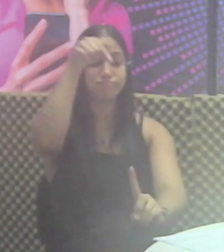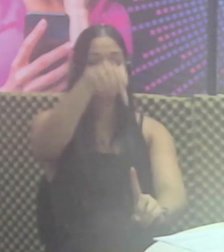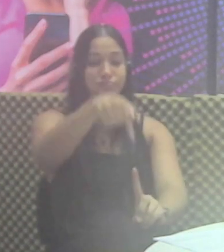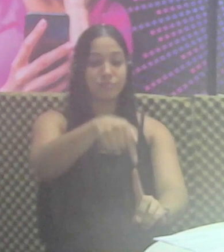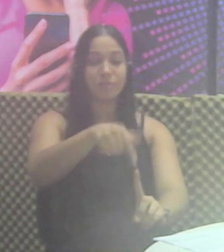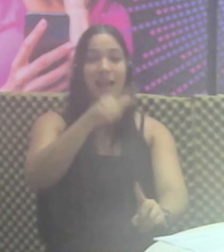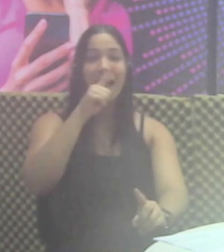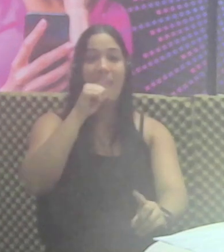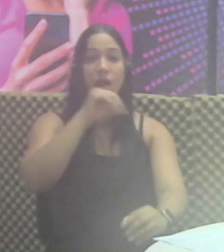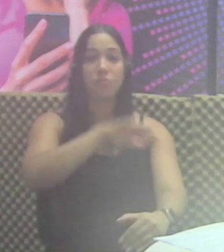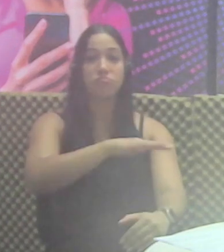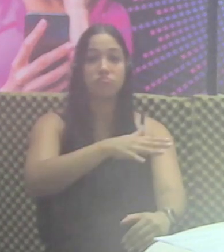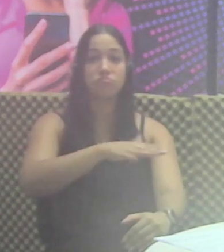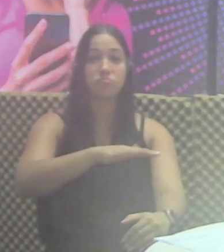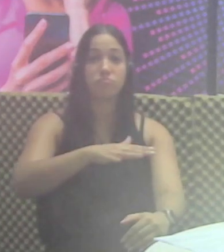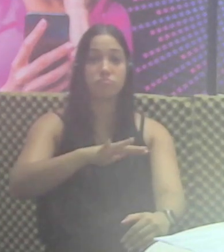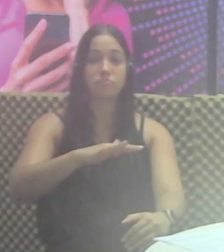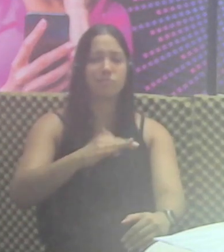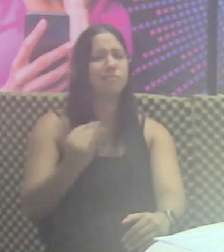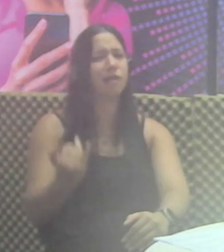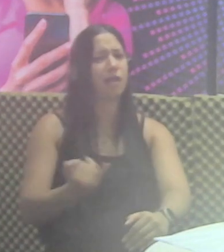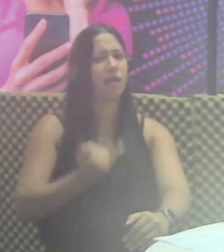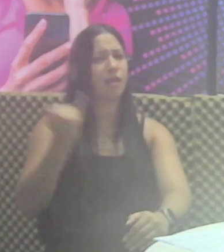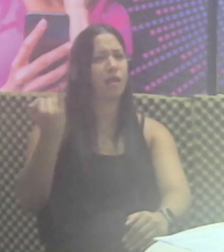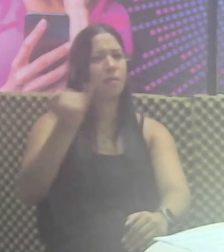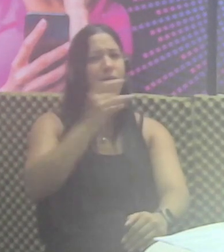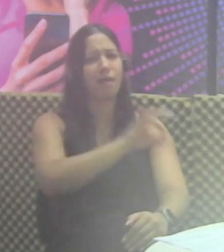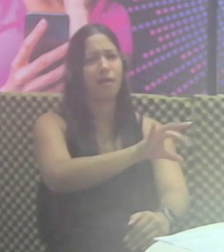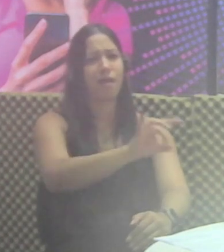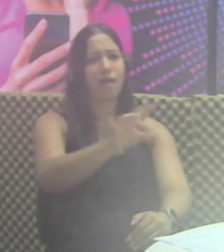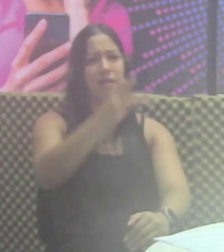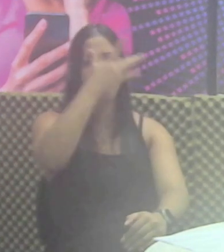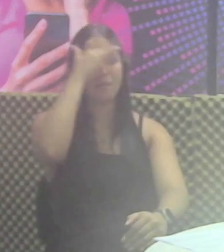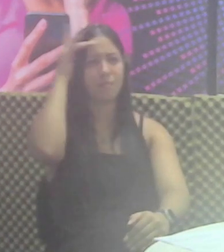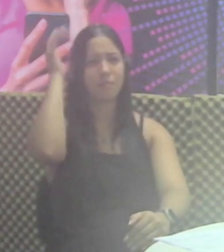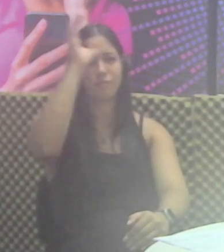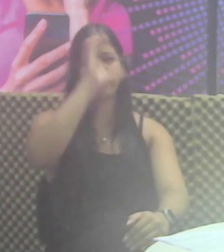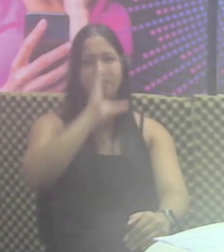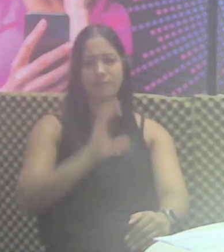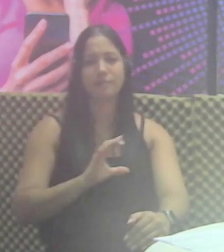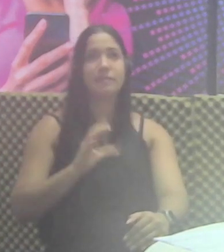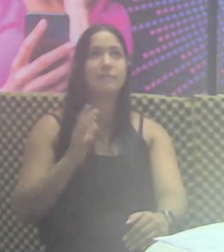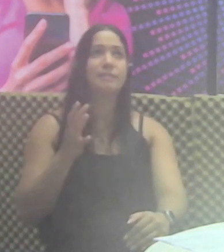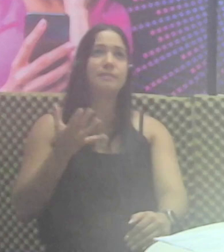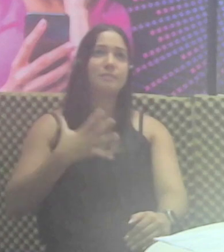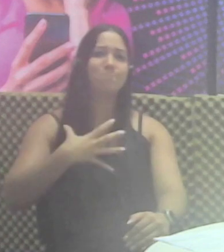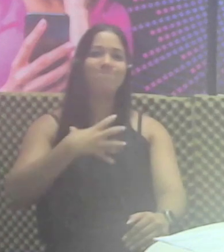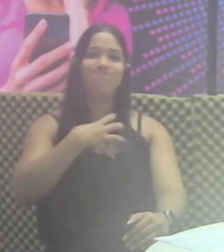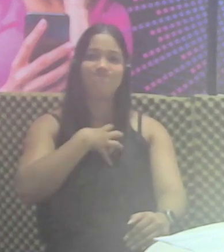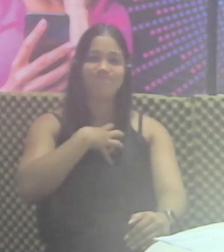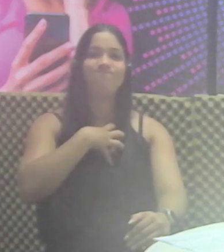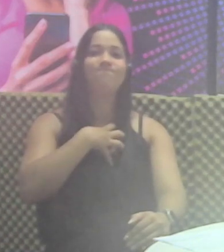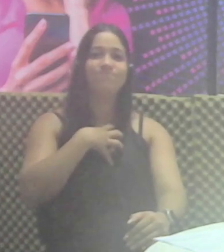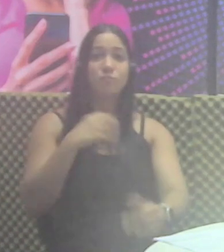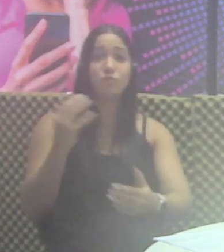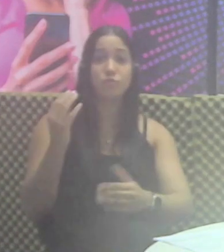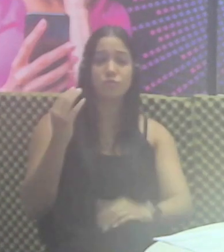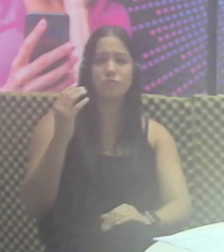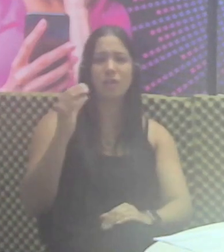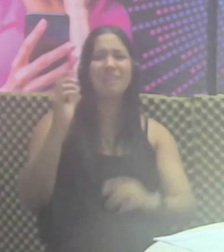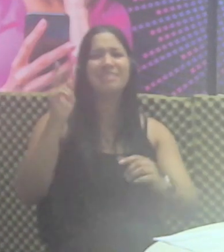parada. E é fundamental que cada munícipe, cada cidadão tenha um comportamento. Chove